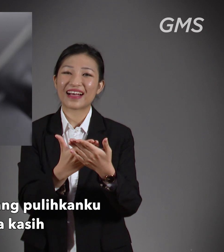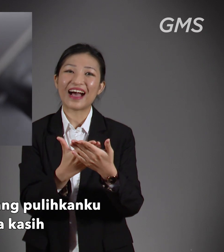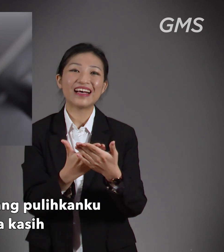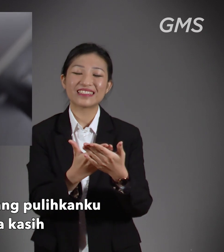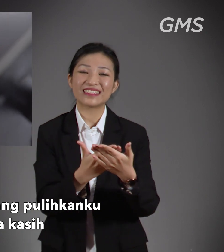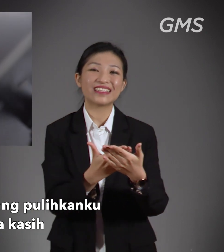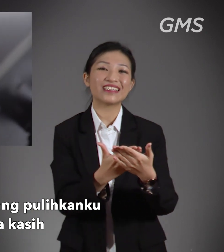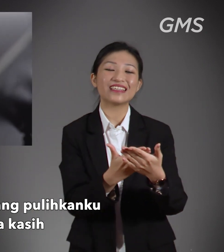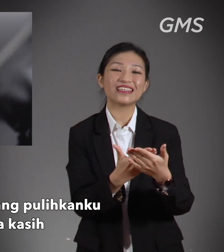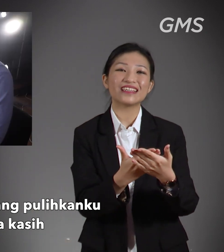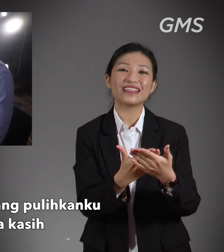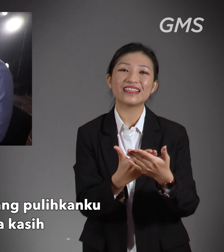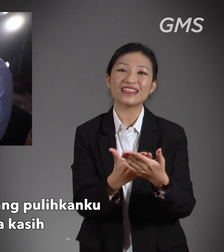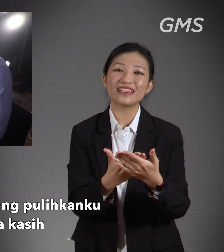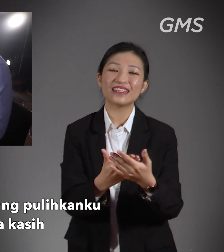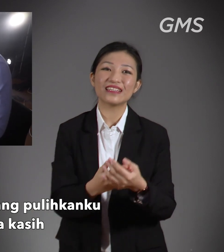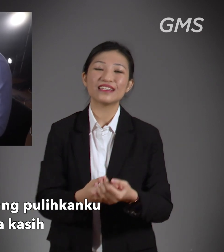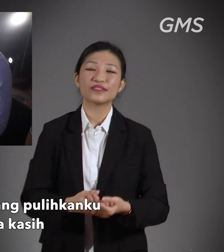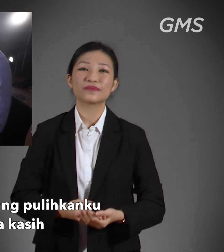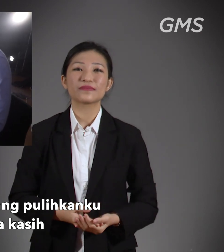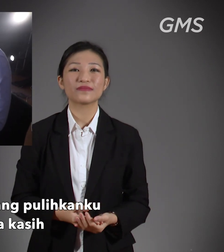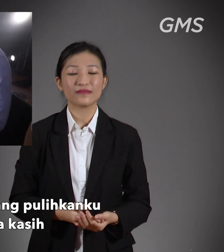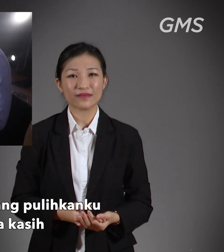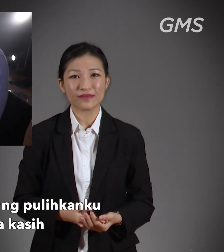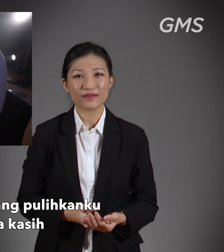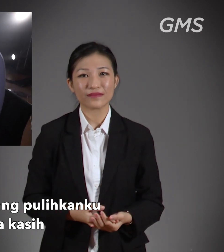Terima kasih.